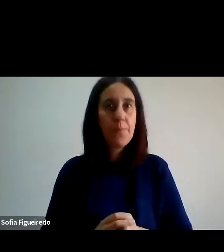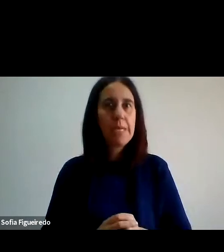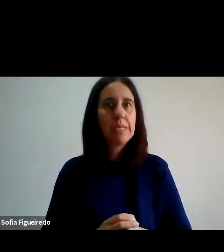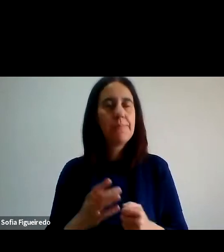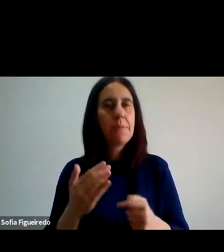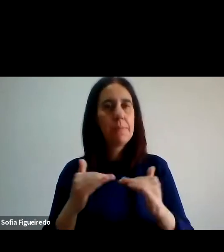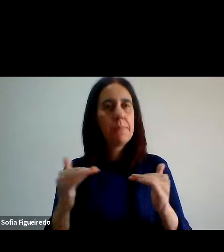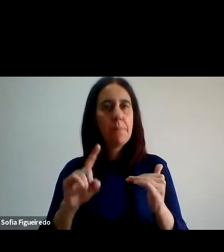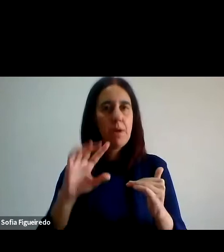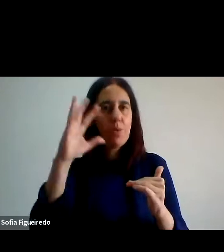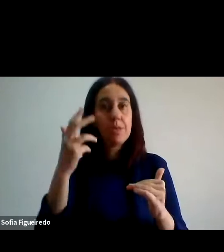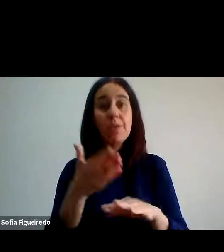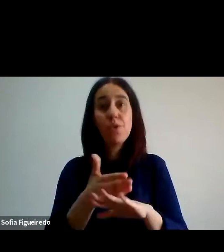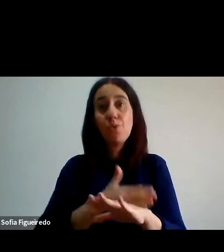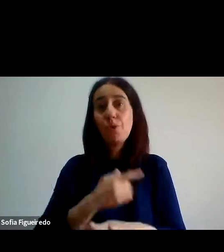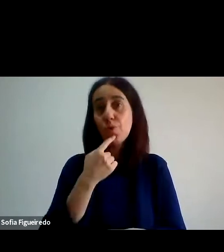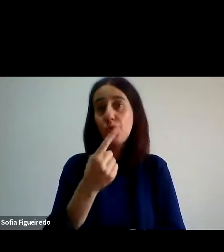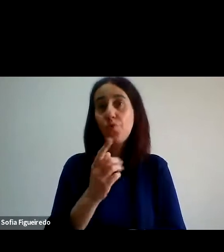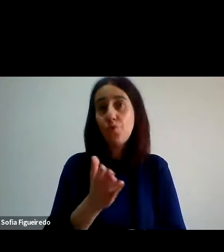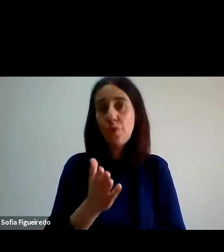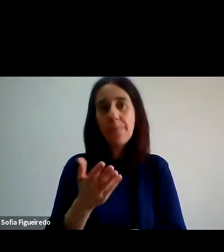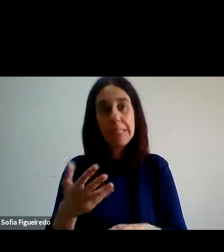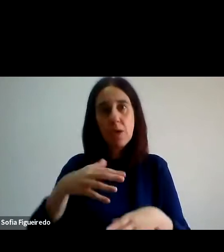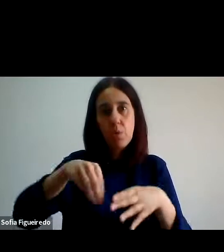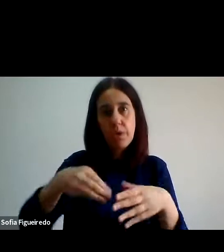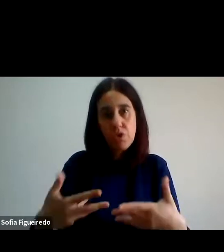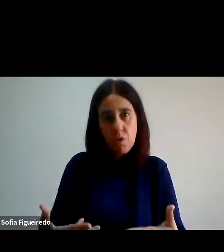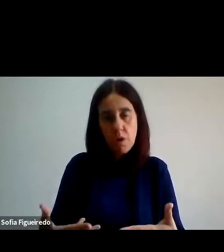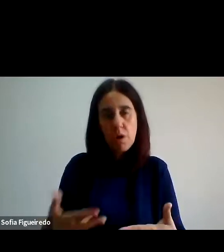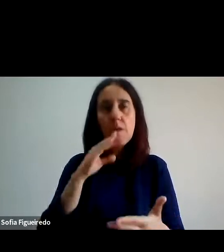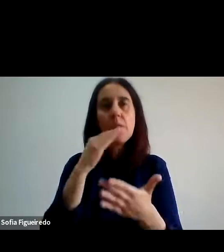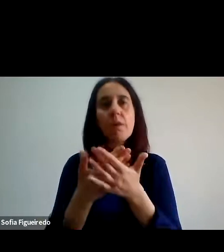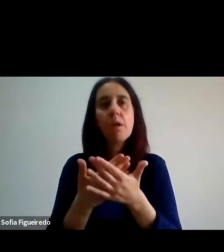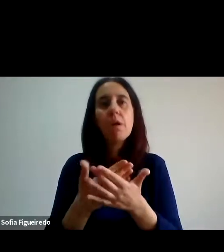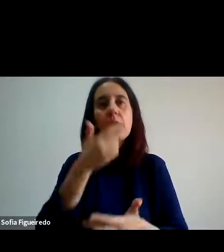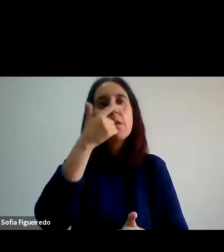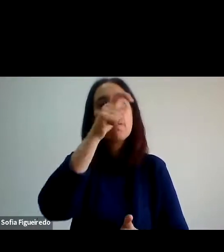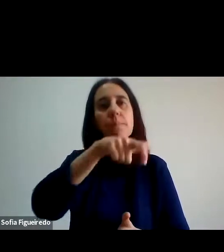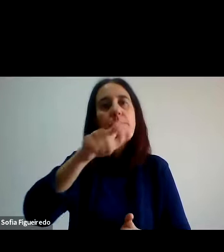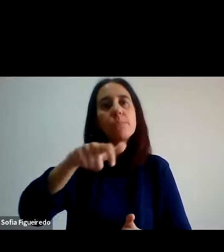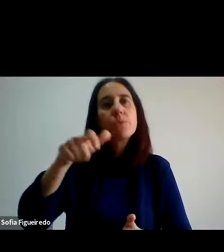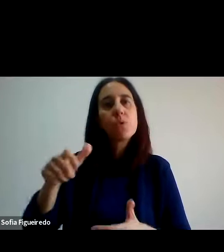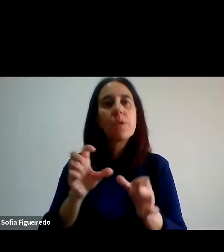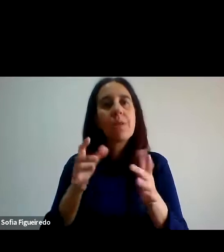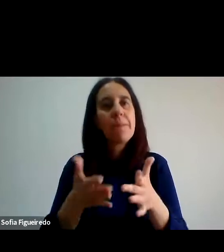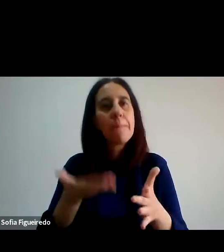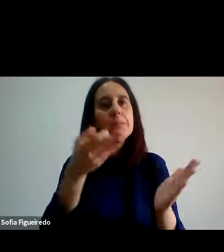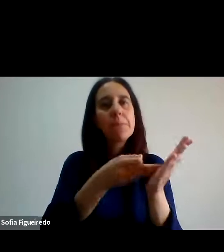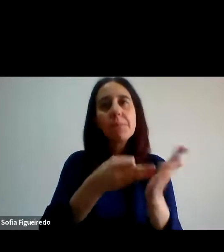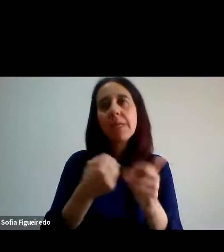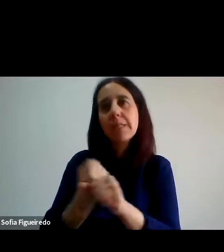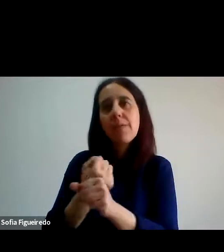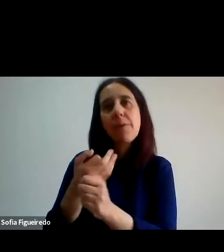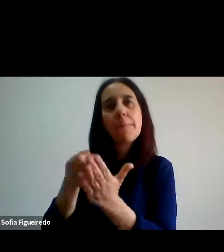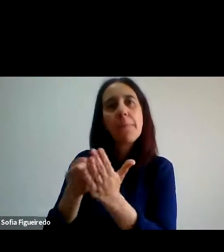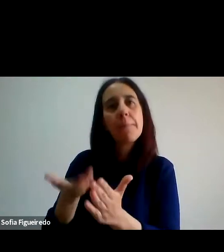acontece. E, tal como eu referi, este contexto atual veio fazer precisamente porque as pessoas utilizem mais internet, utilizem mais